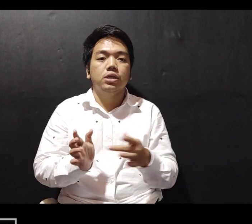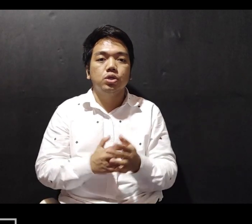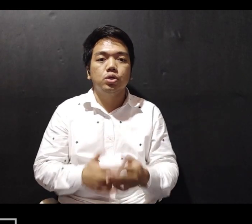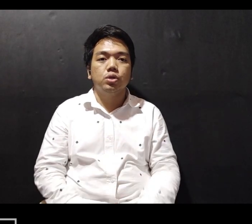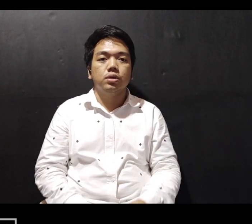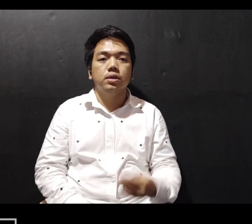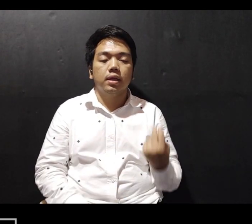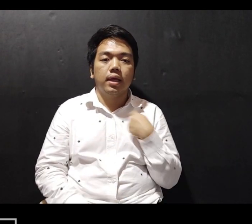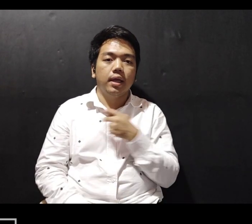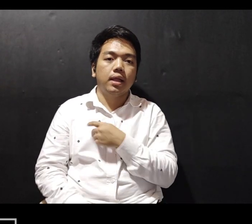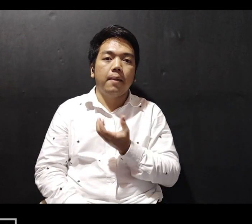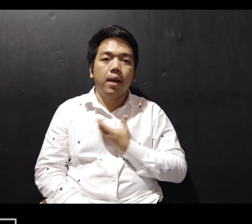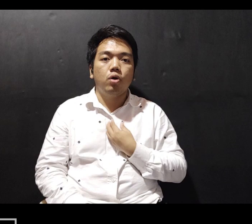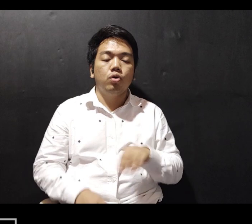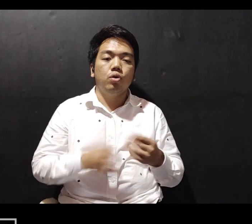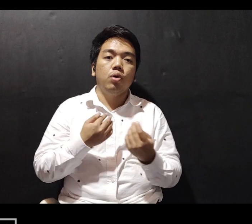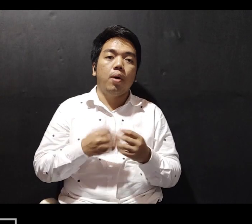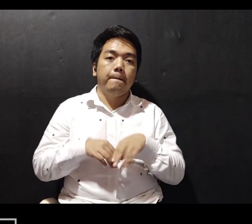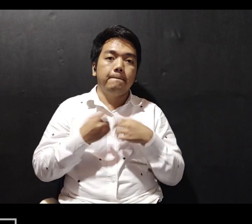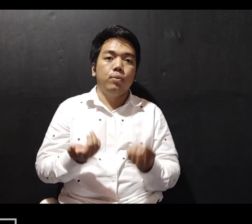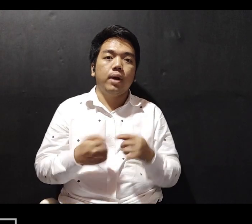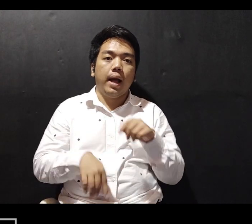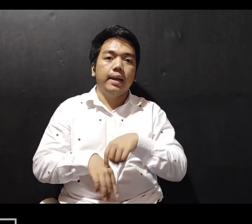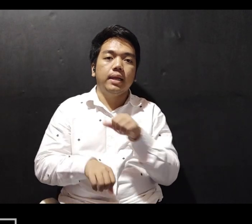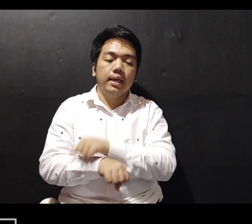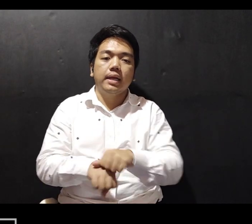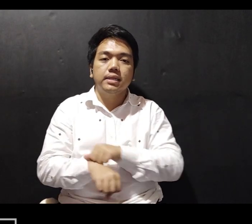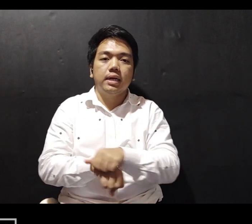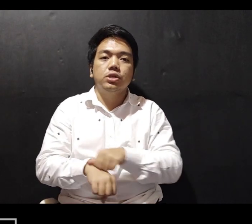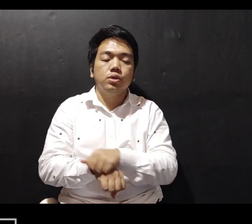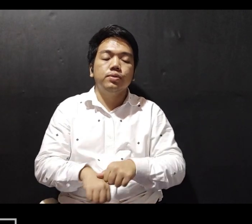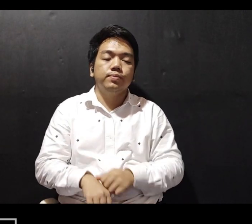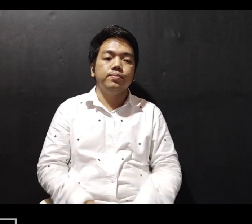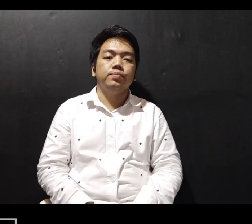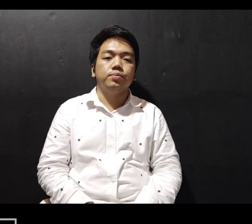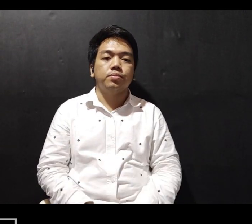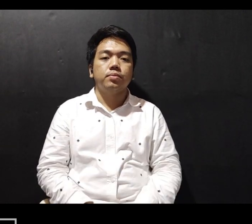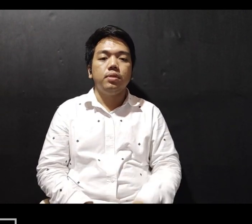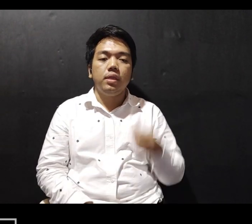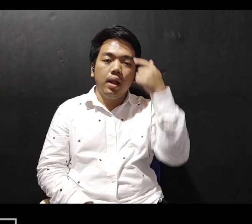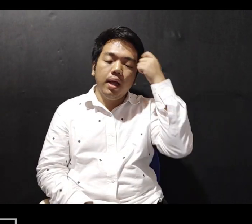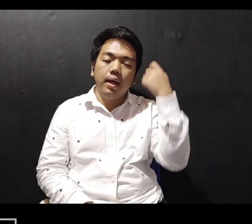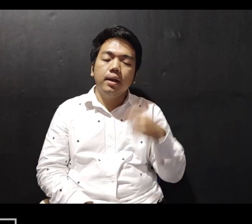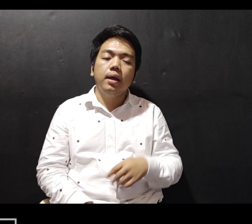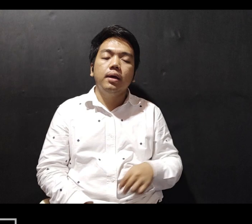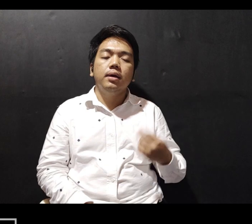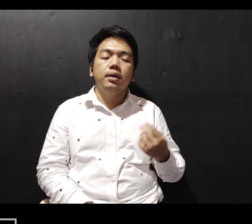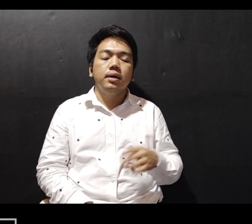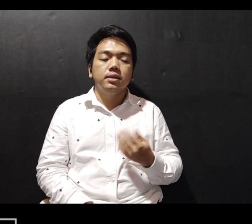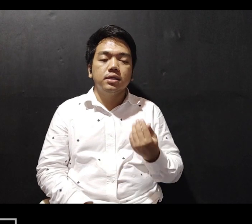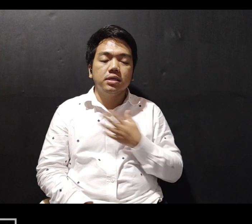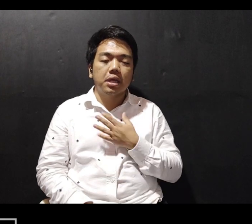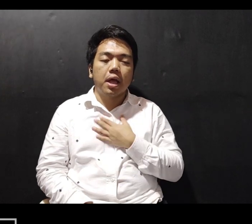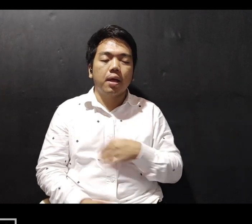Rasul. Dan kita akan membaca dari pasal 1 ayat 3-8. Karena saya percaya ada suara Tuhan yang Dia